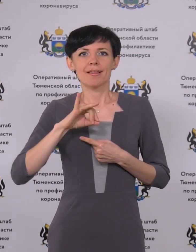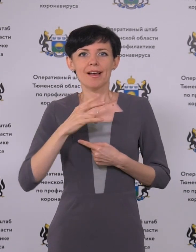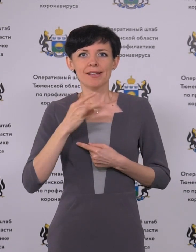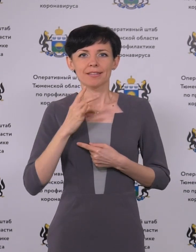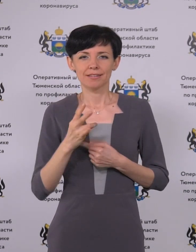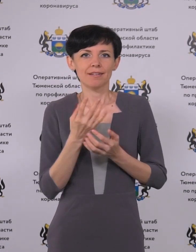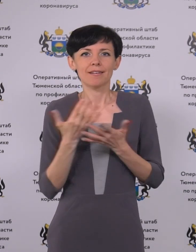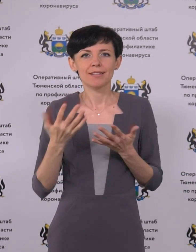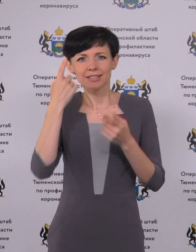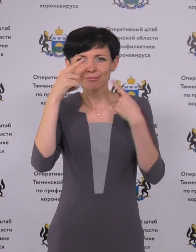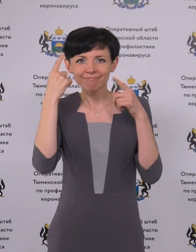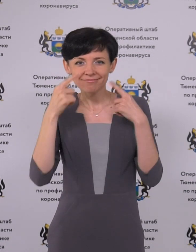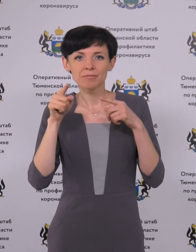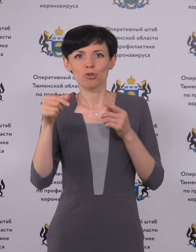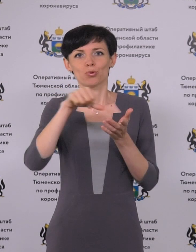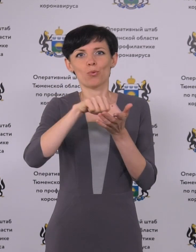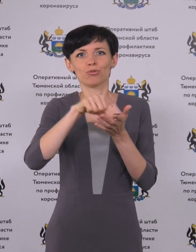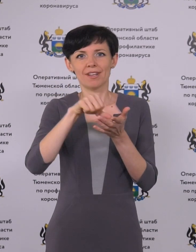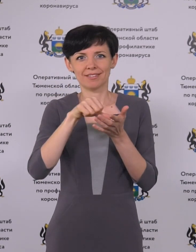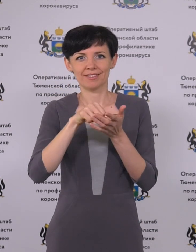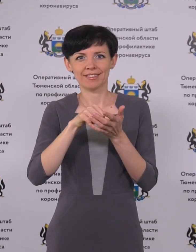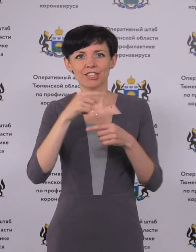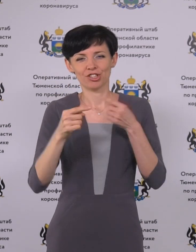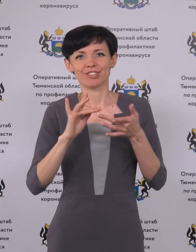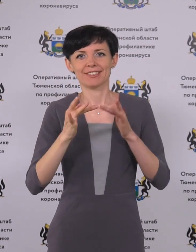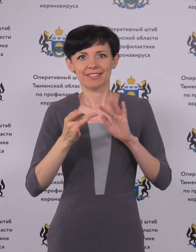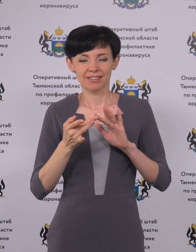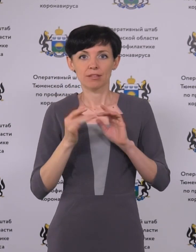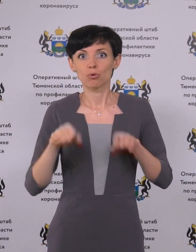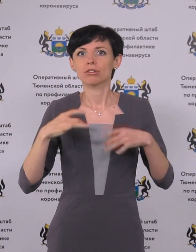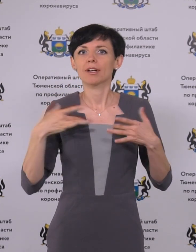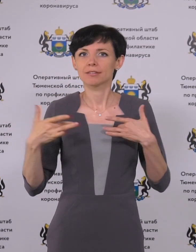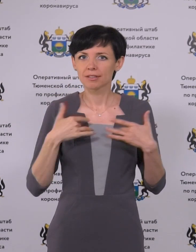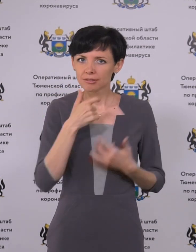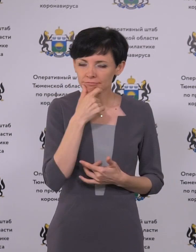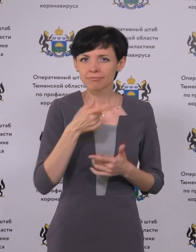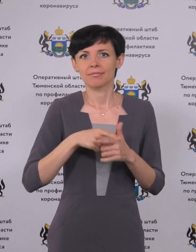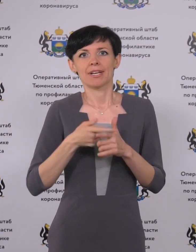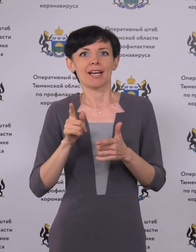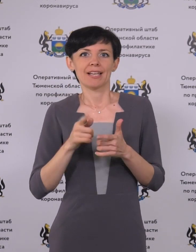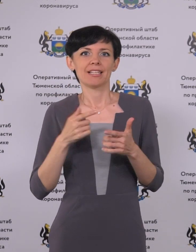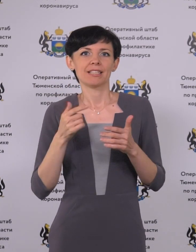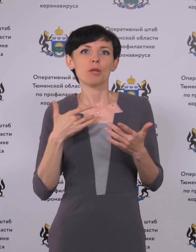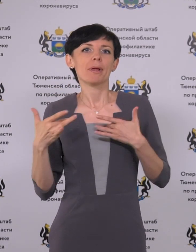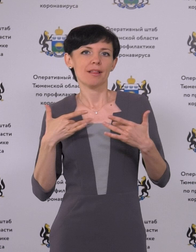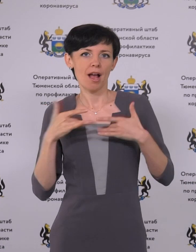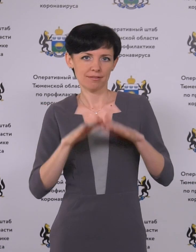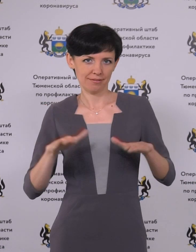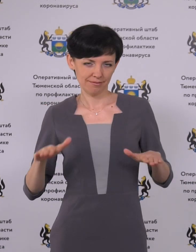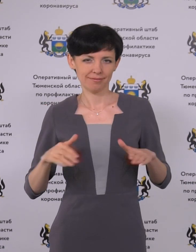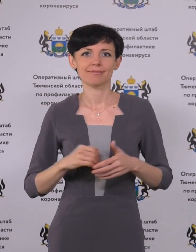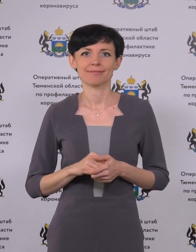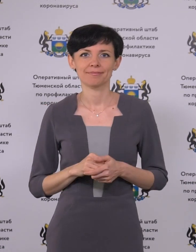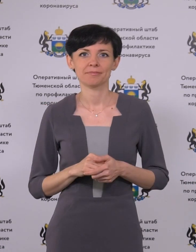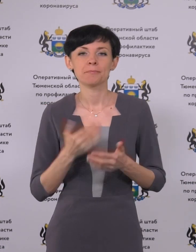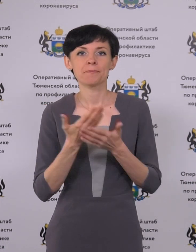мастер-классов можете стать зрителем концерта или полезного спектакля так примеру тюменский драматический